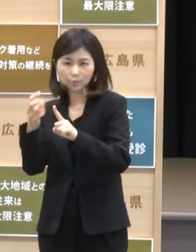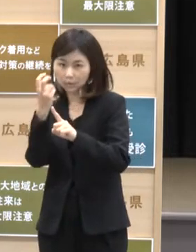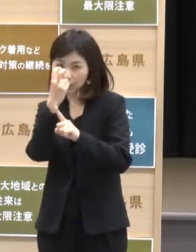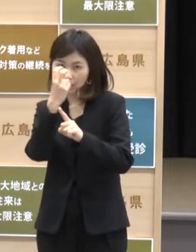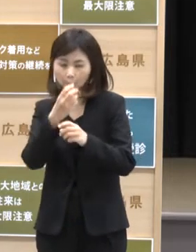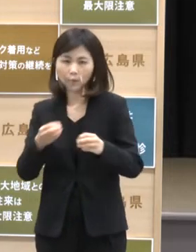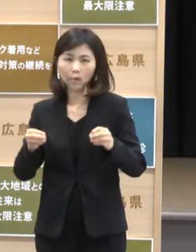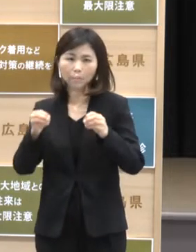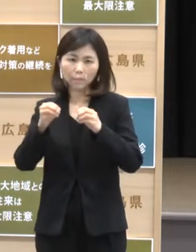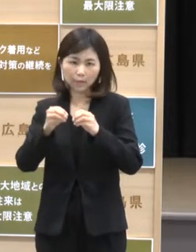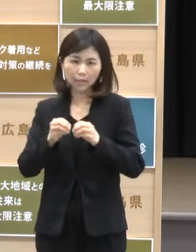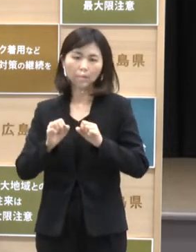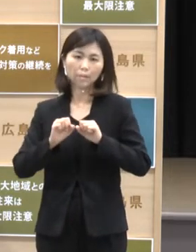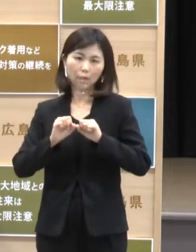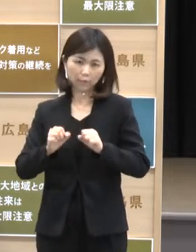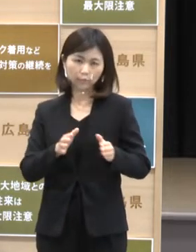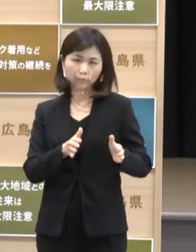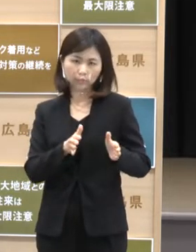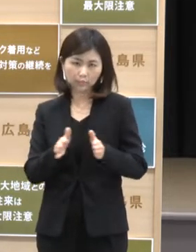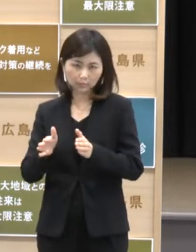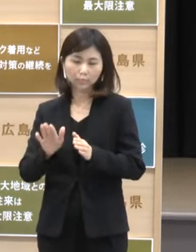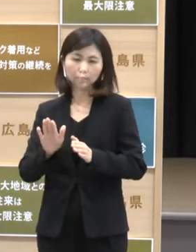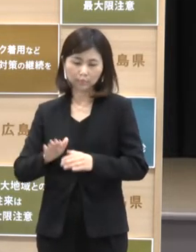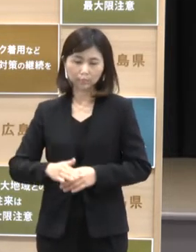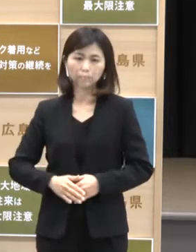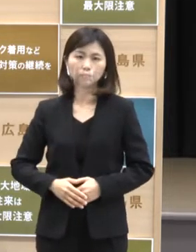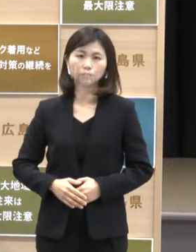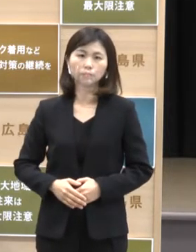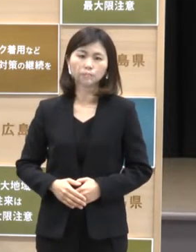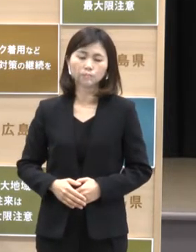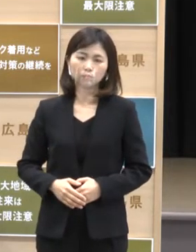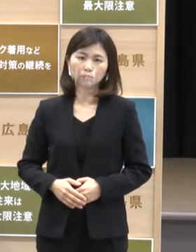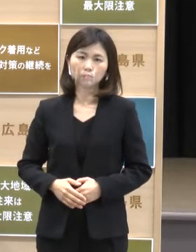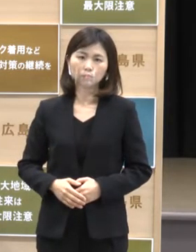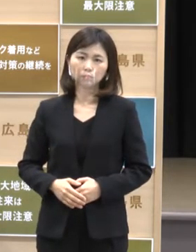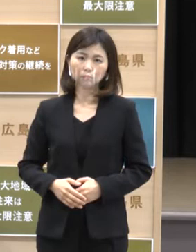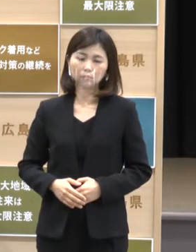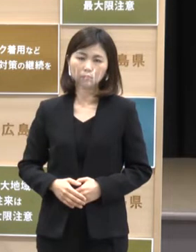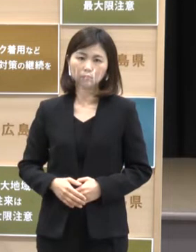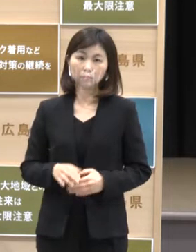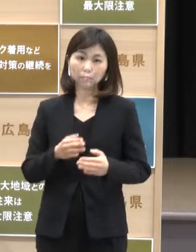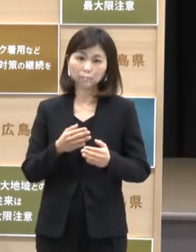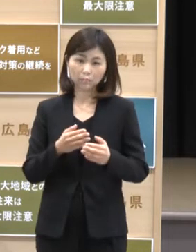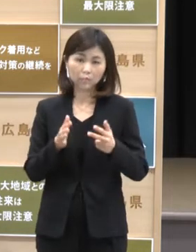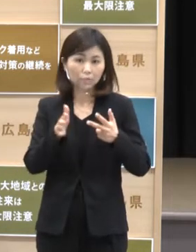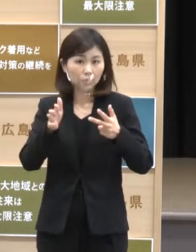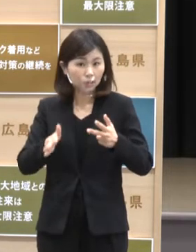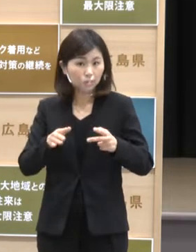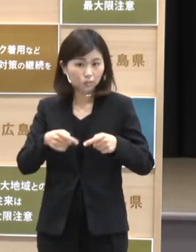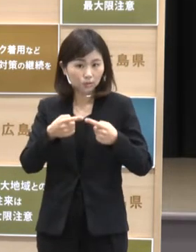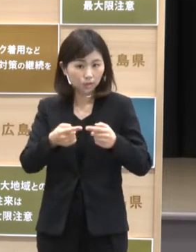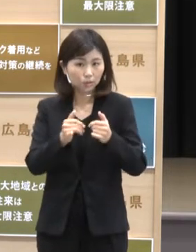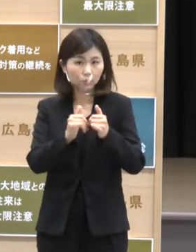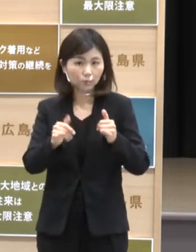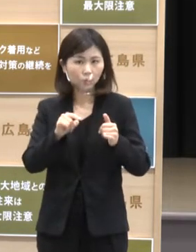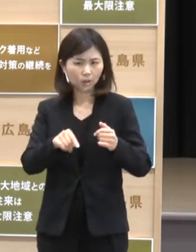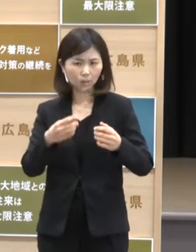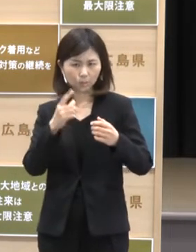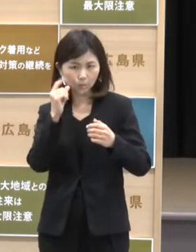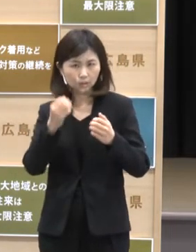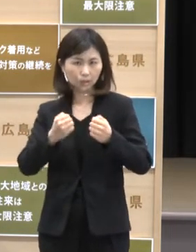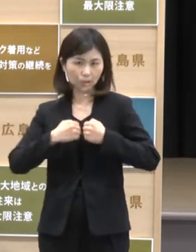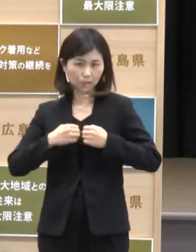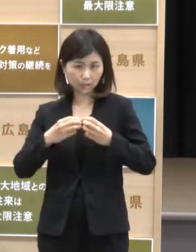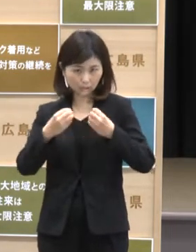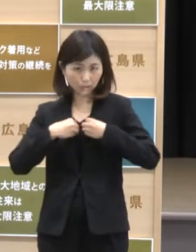る体制を整えました。また、入所者が感染した場合に迅速に治療の開